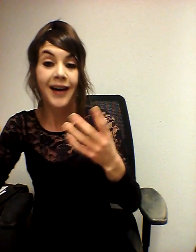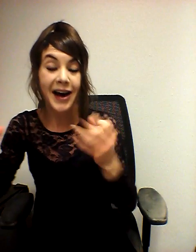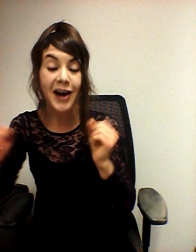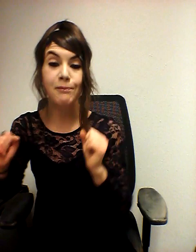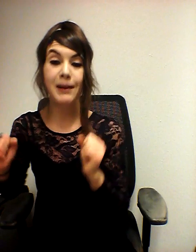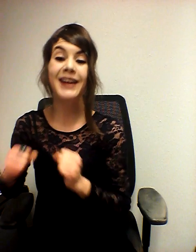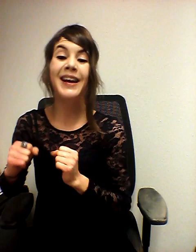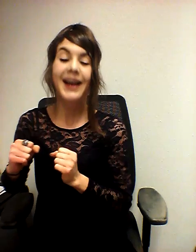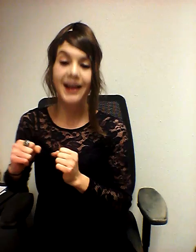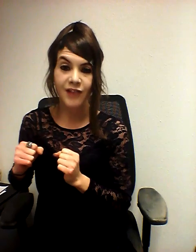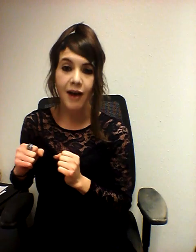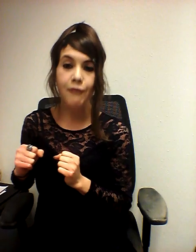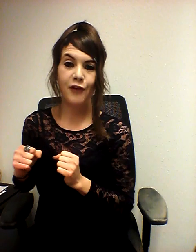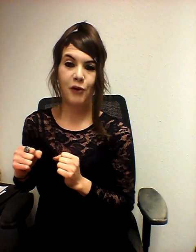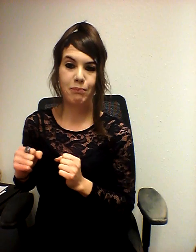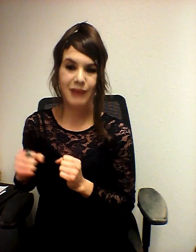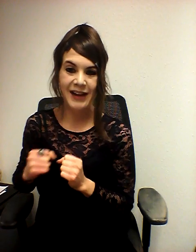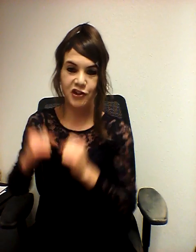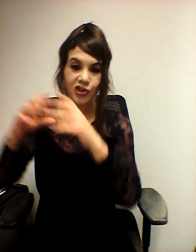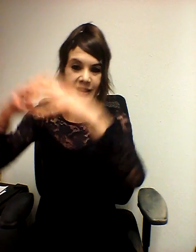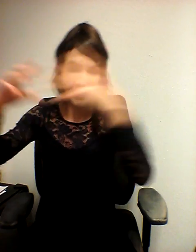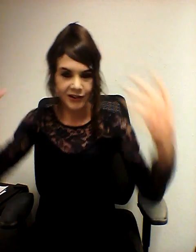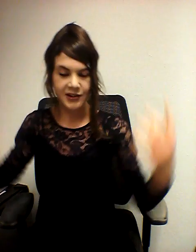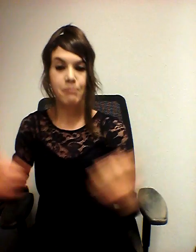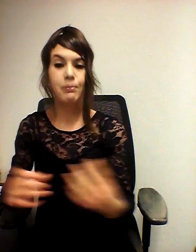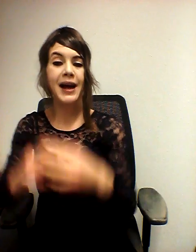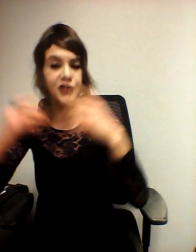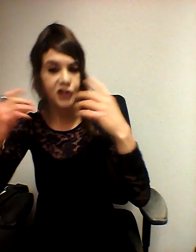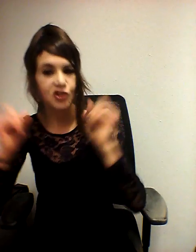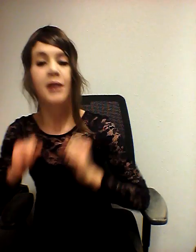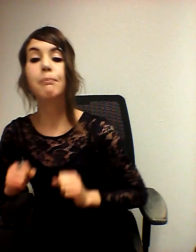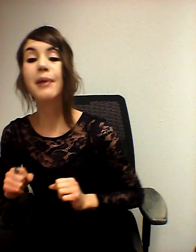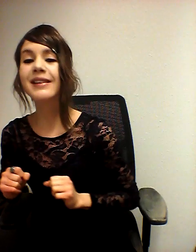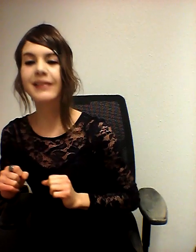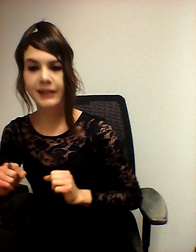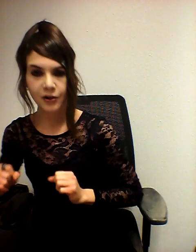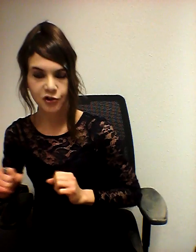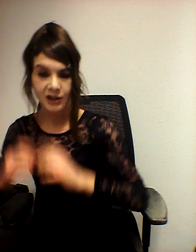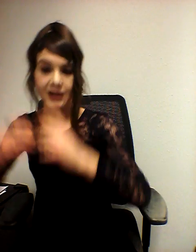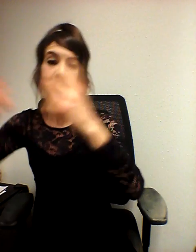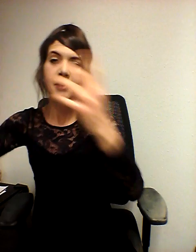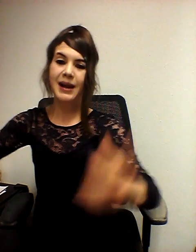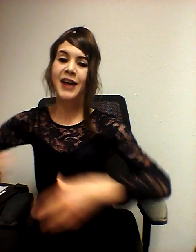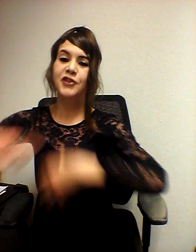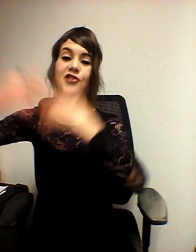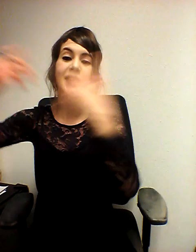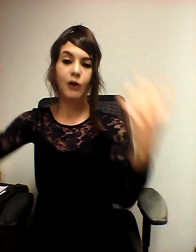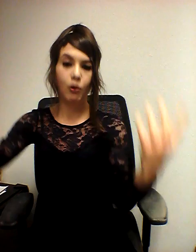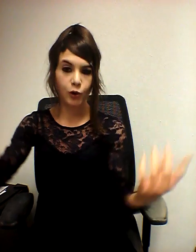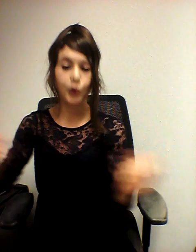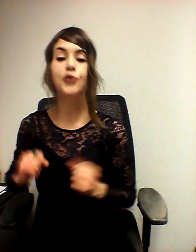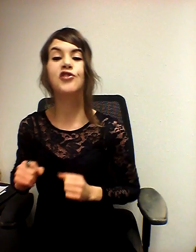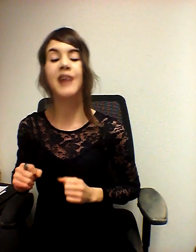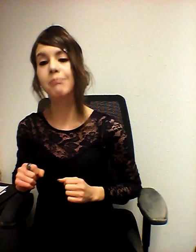afbraak en afval blaasjes dat zijn blaasjes binnenin jouw cellen blaasjes die omhuld zijn met